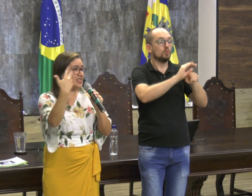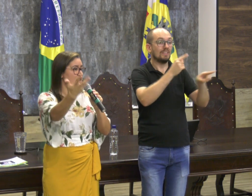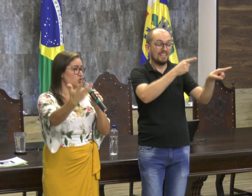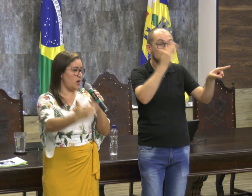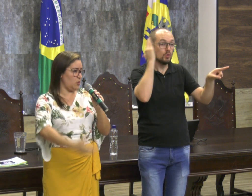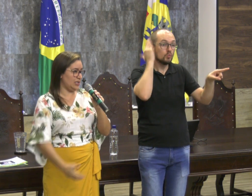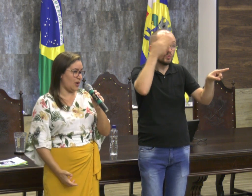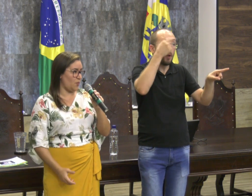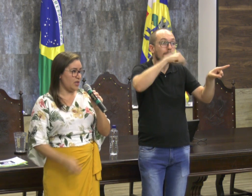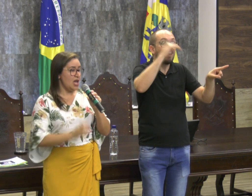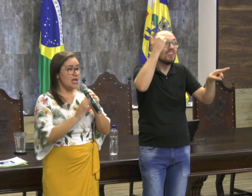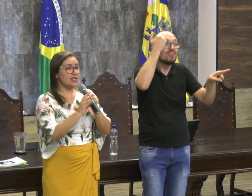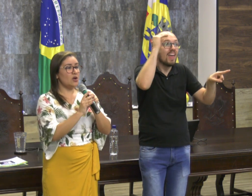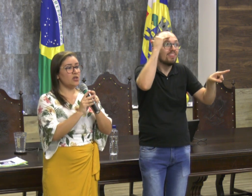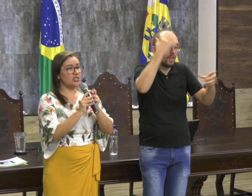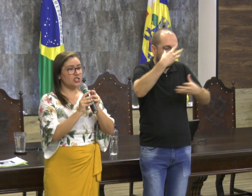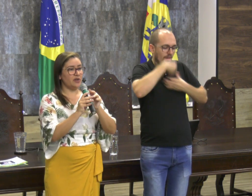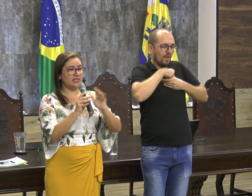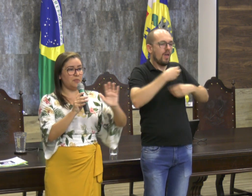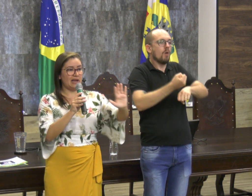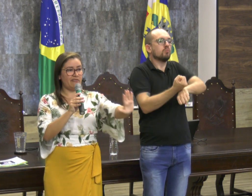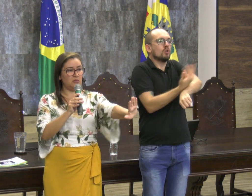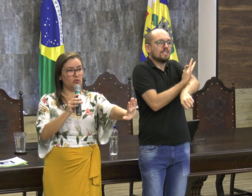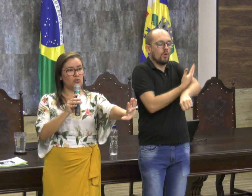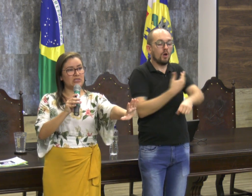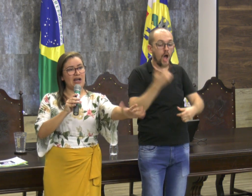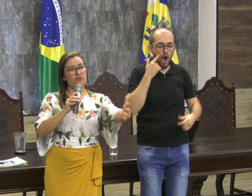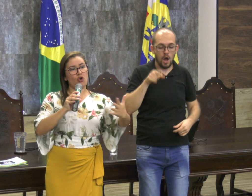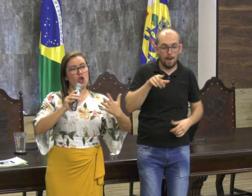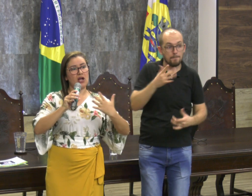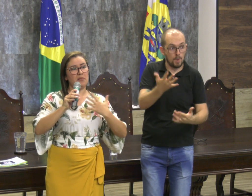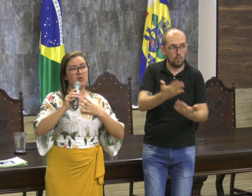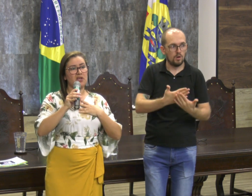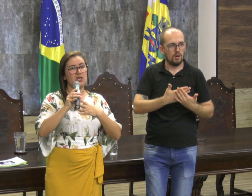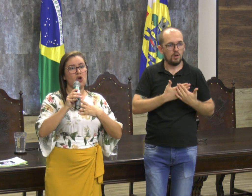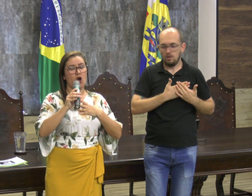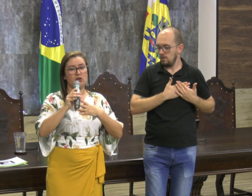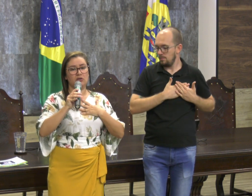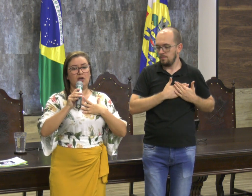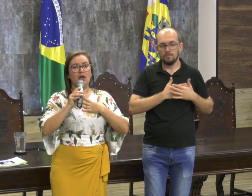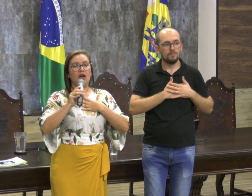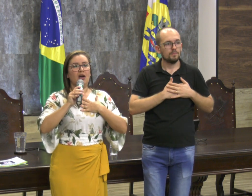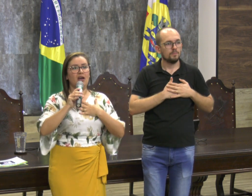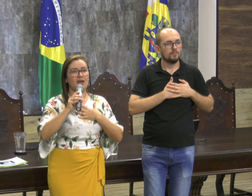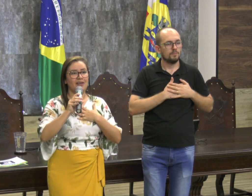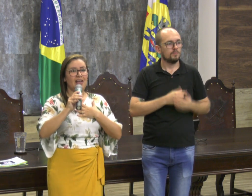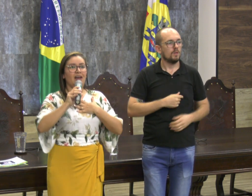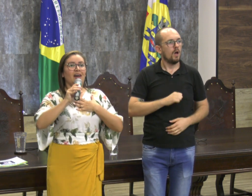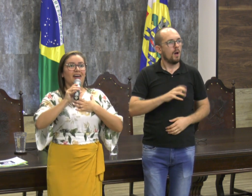que entender a sua emoção. Então, o que a gente fazia? Pegava a mão do Gustavo, coloca a mão aqui, ó.